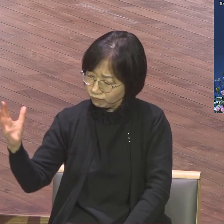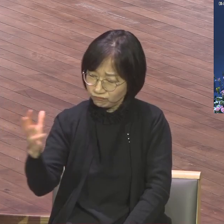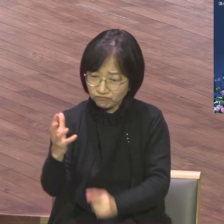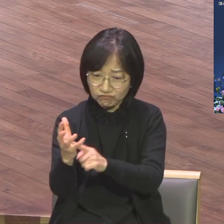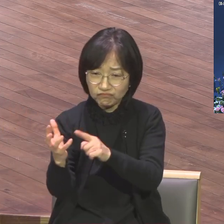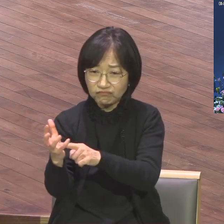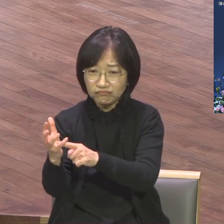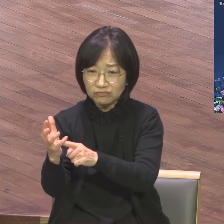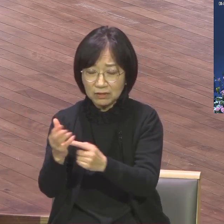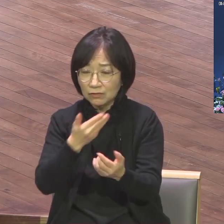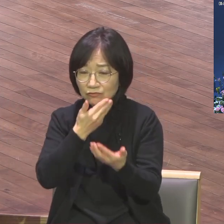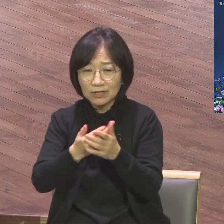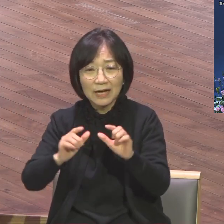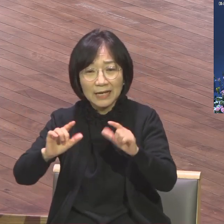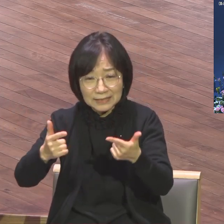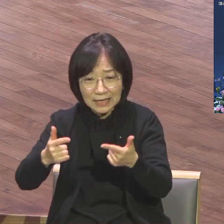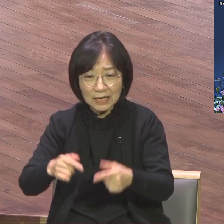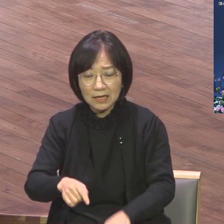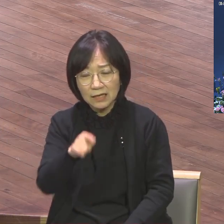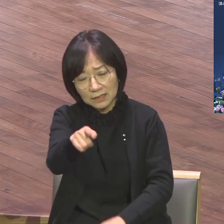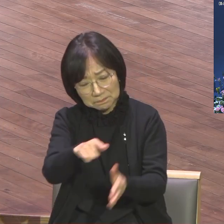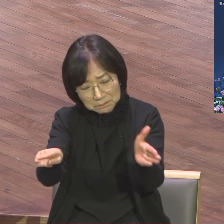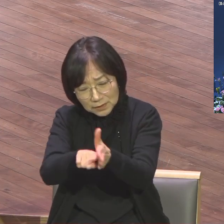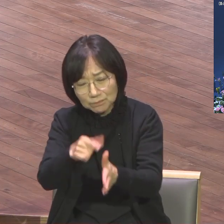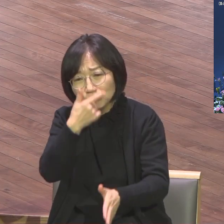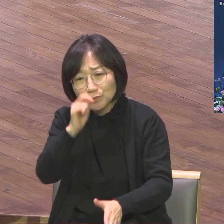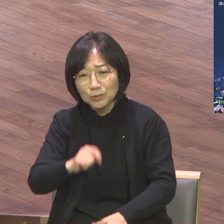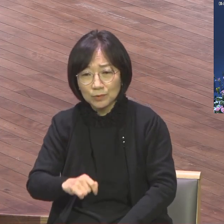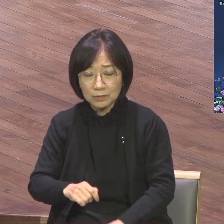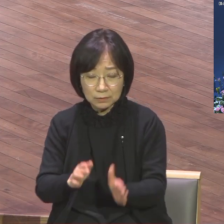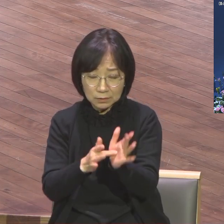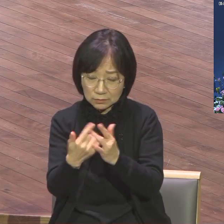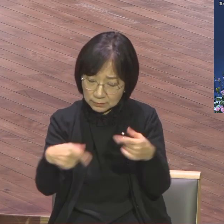아니라 중요한 것이 뭐냐. 너 믿음이 없구나.